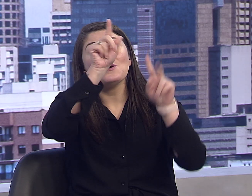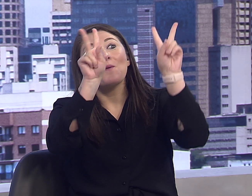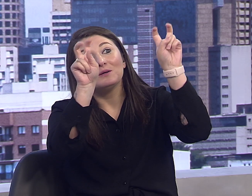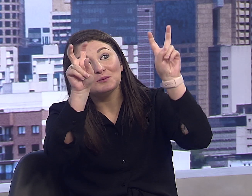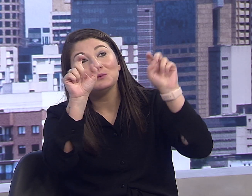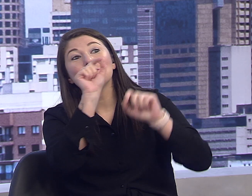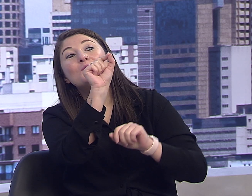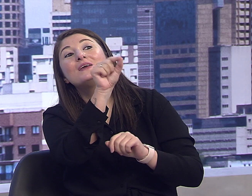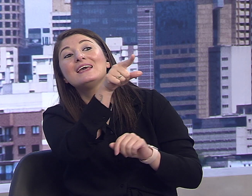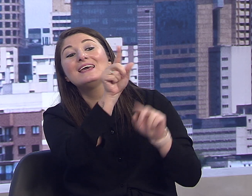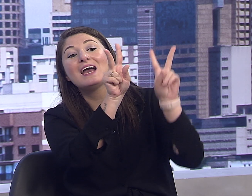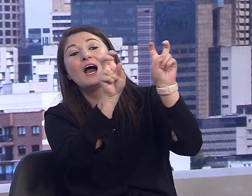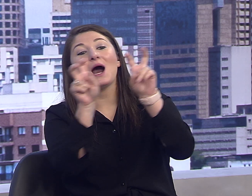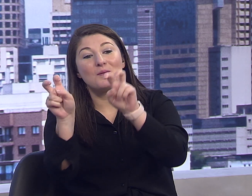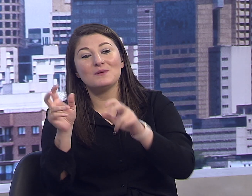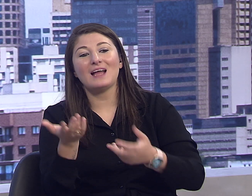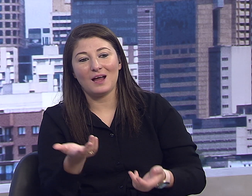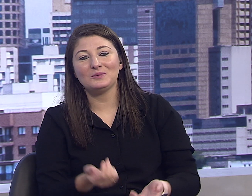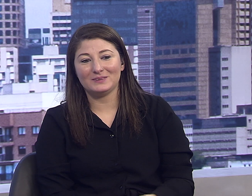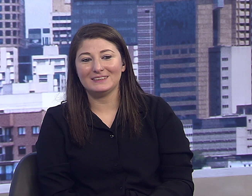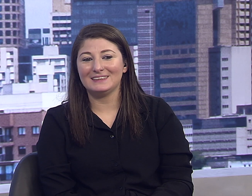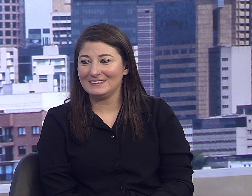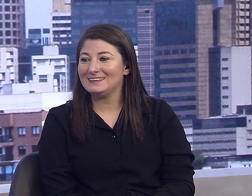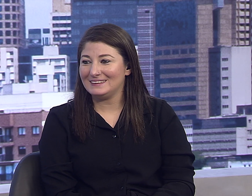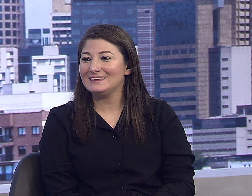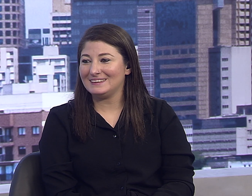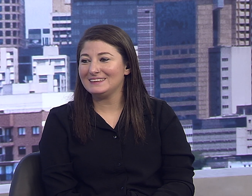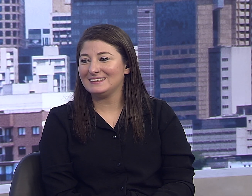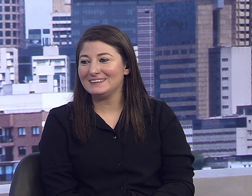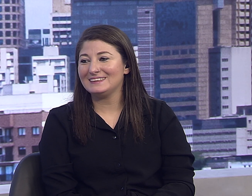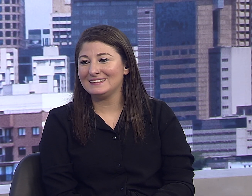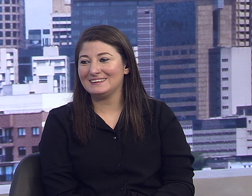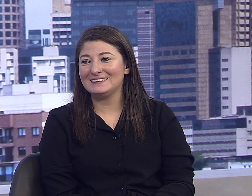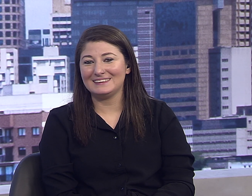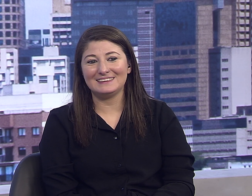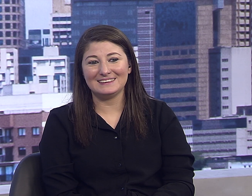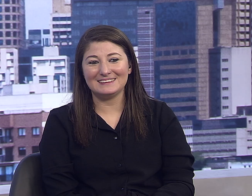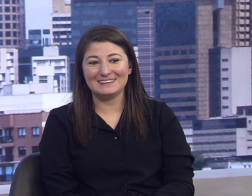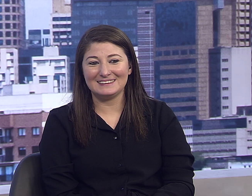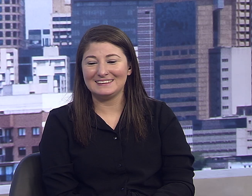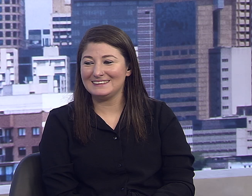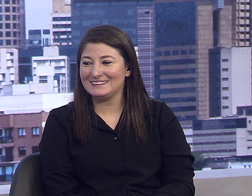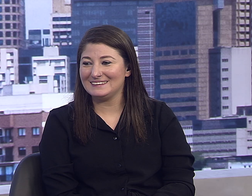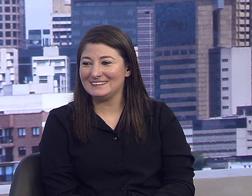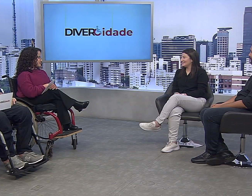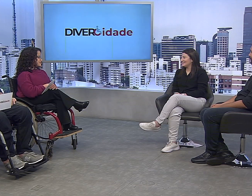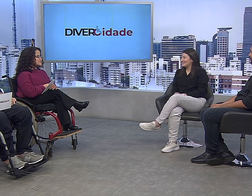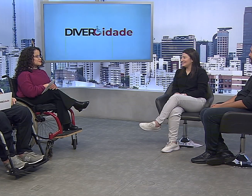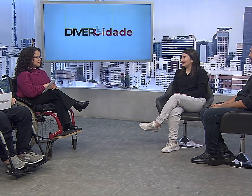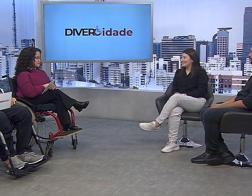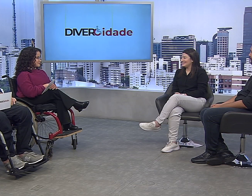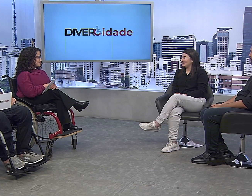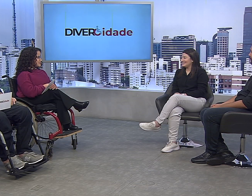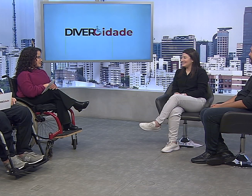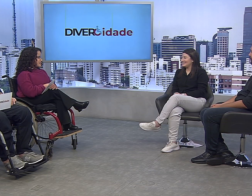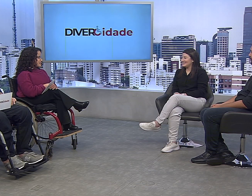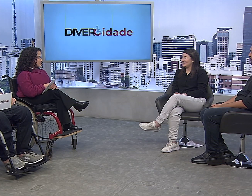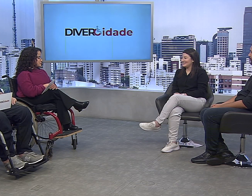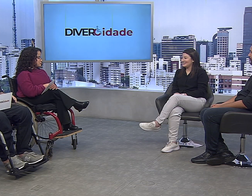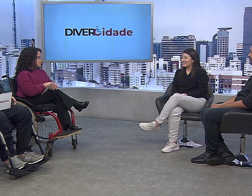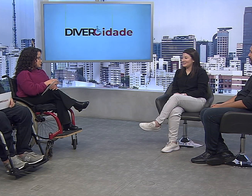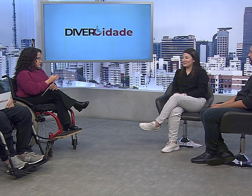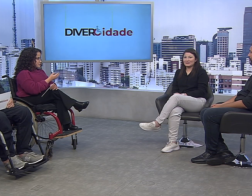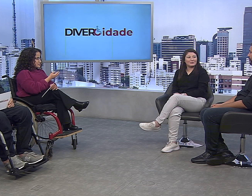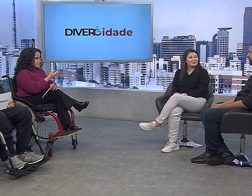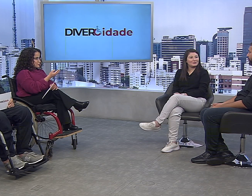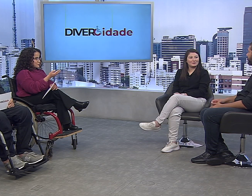preparo, requer entender o assunto que está sendo traduzido ali naquele momento. Enfim, é um peso. Kátia, eu